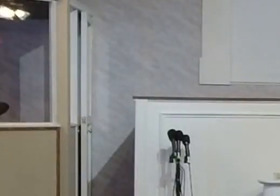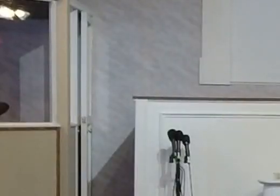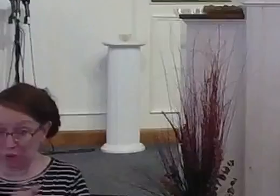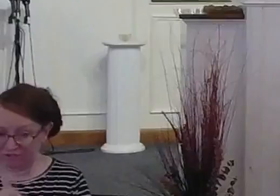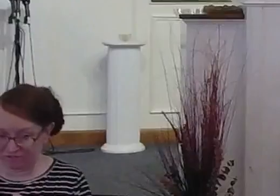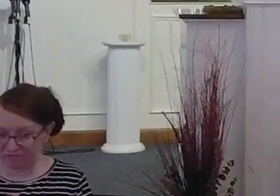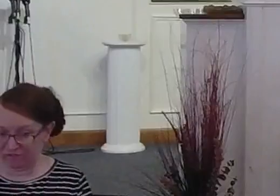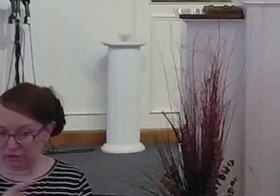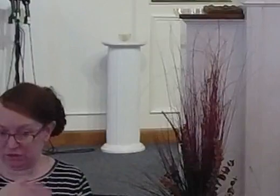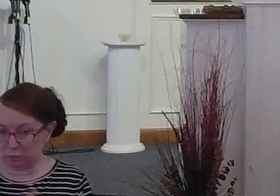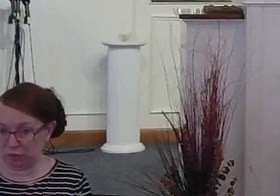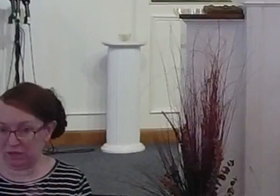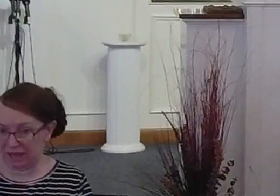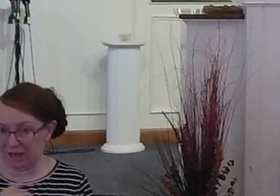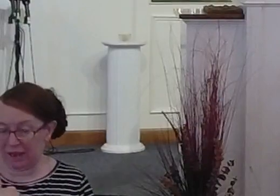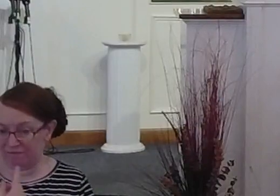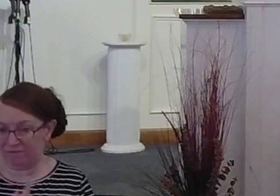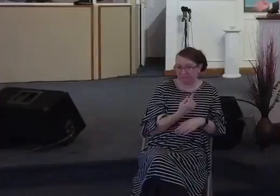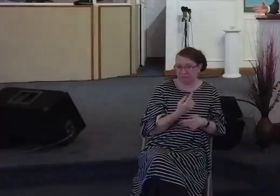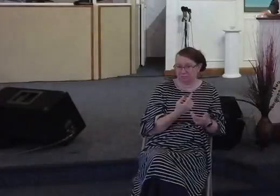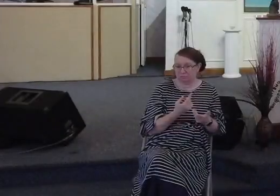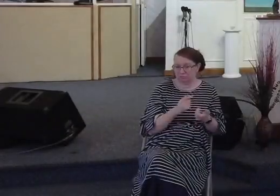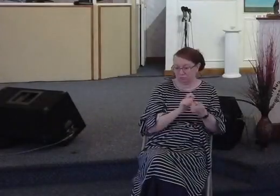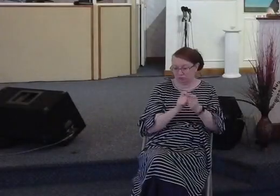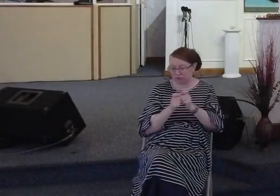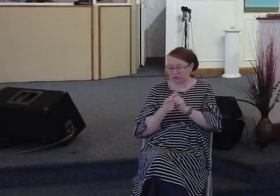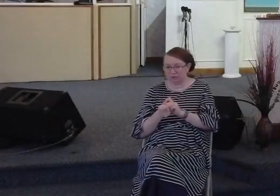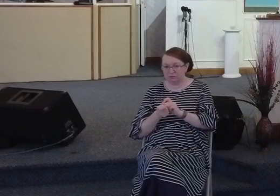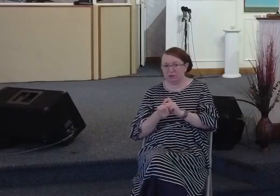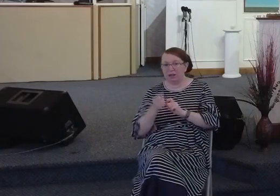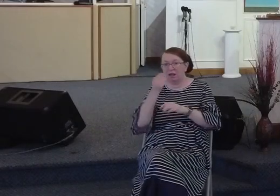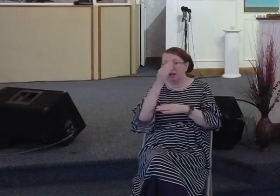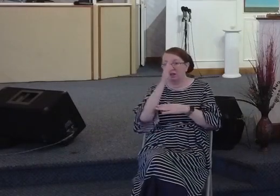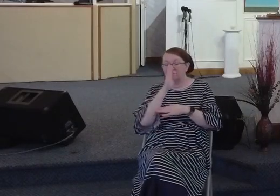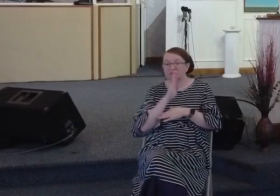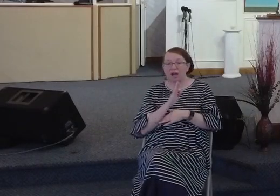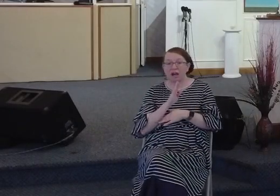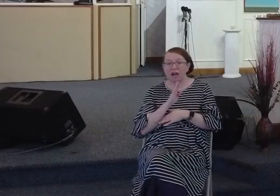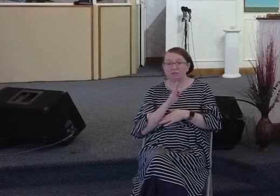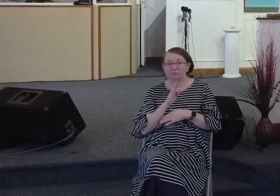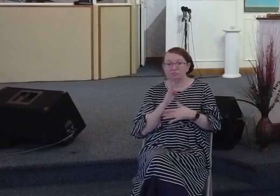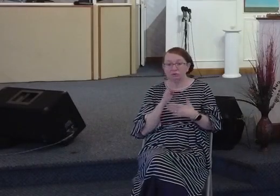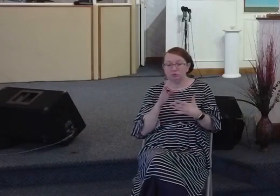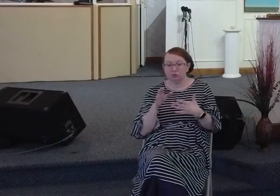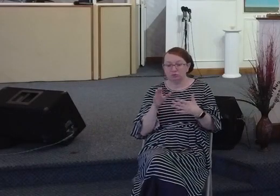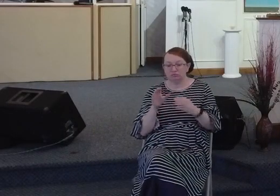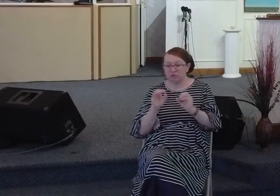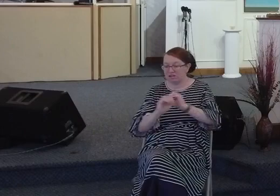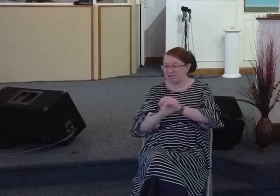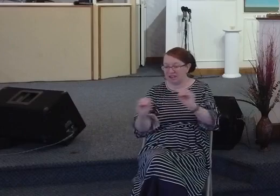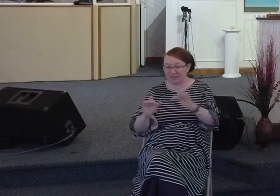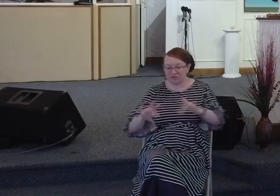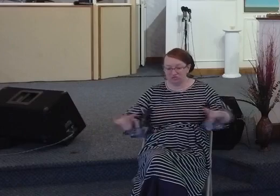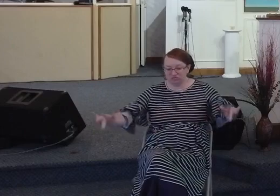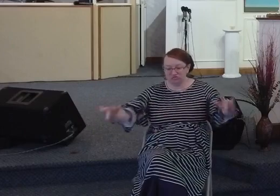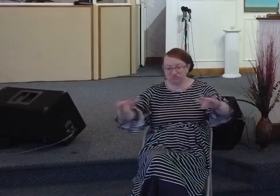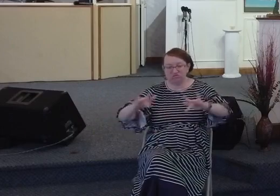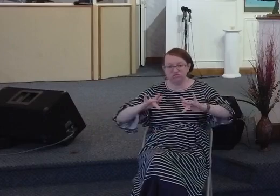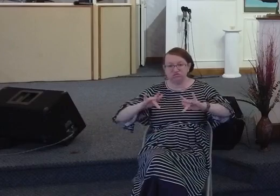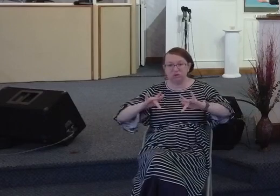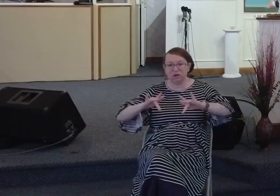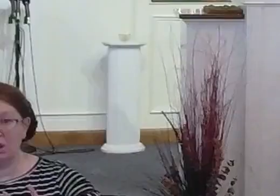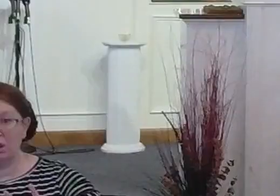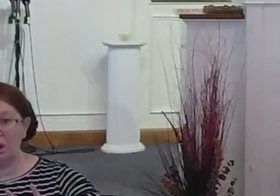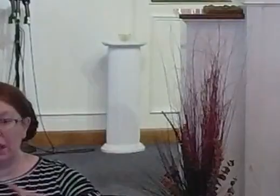una renovación. Yo lo cambié de lo que era a lo que es. Pero Dios literalmente tomó nada de la nada